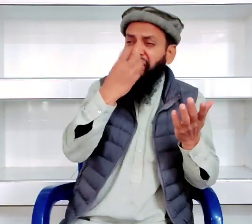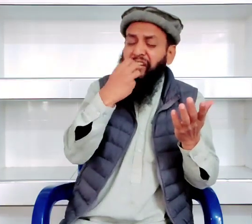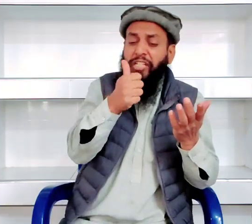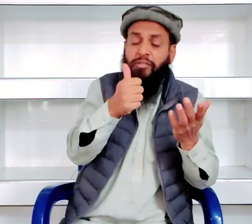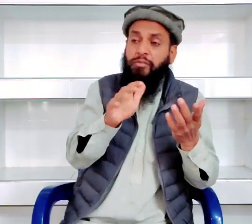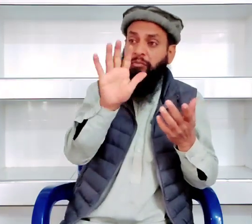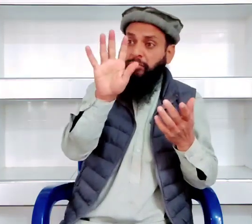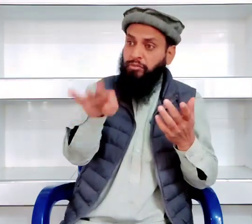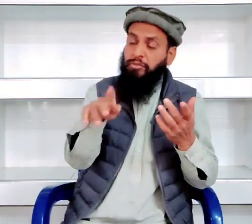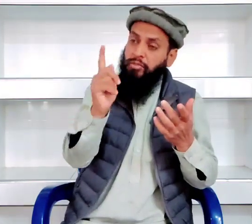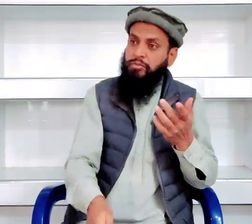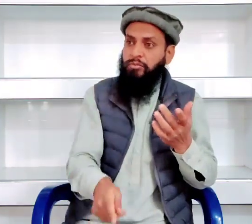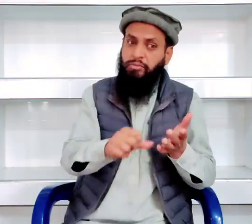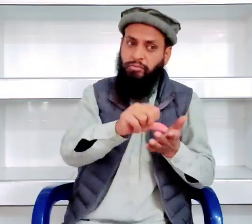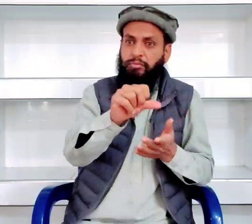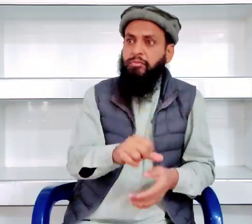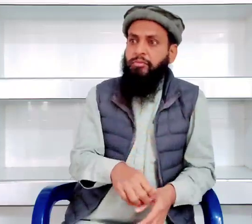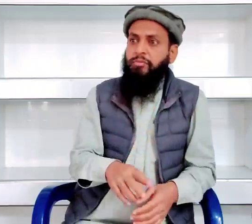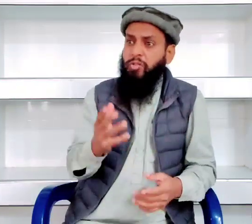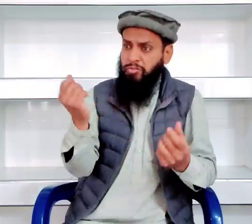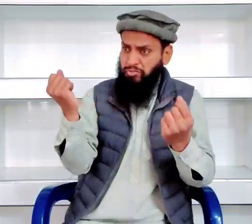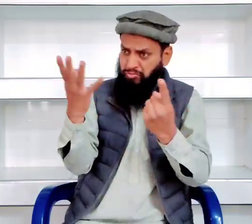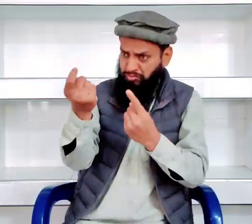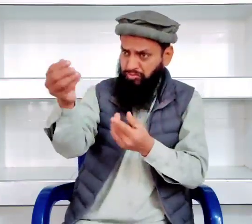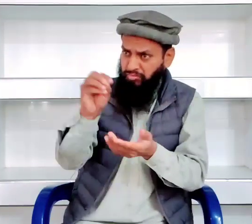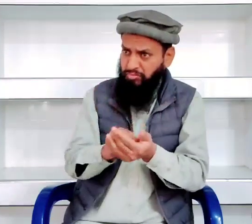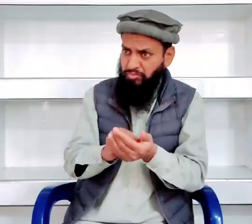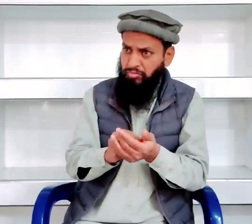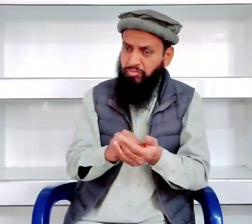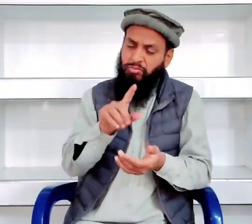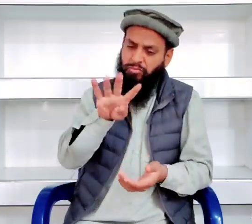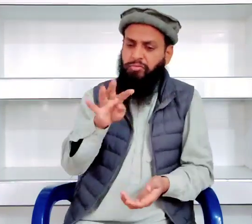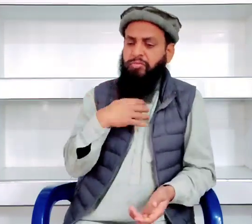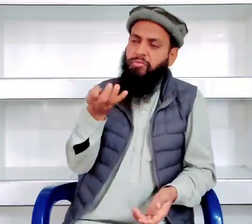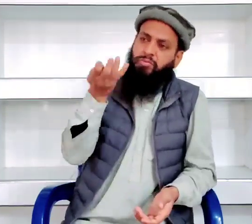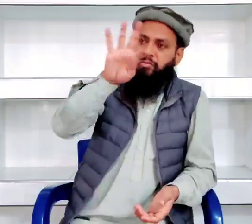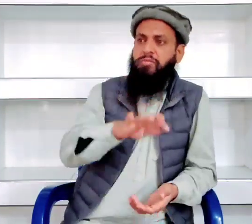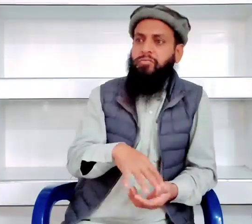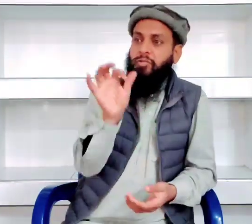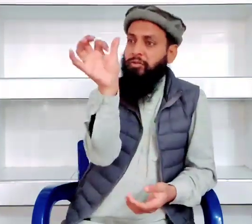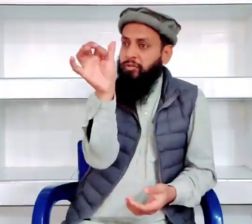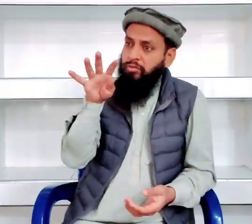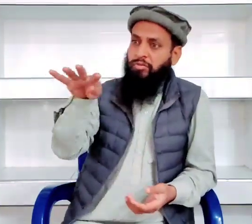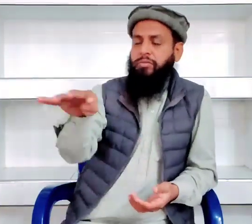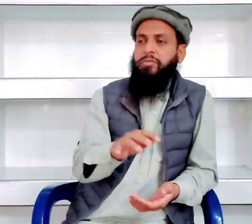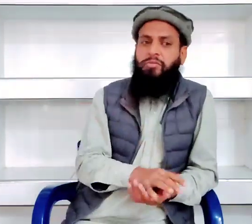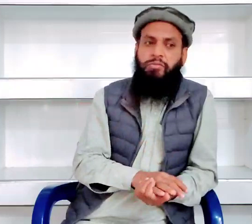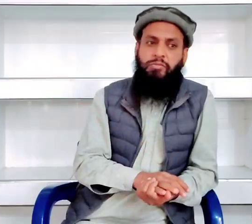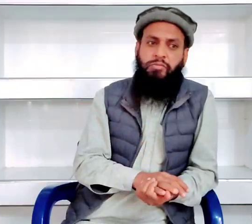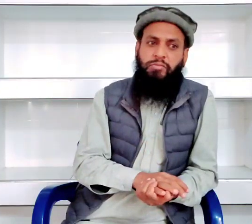خریدنا اور 6 مہینے بعد پیسے دے گا میں 60,000 کا وصول کرا گا یہ انہیں کی دسیا رہے گا گھر کا